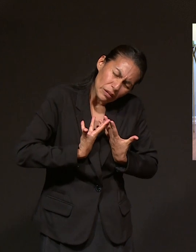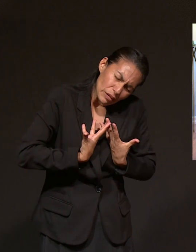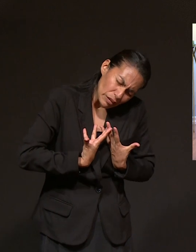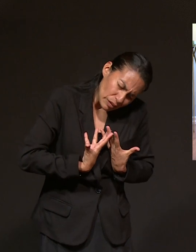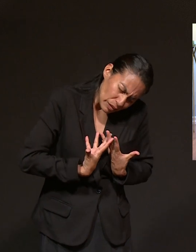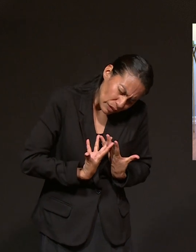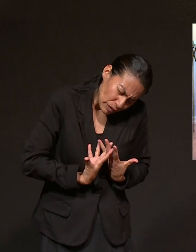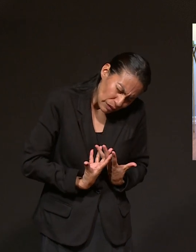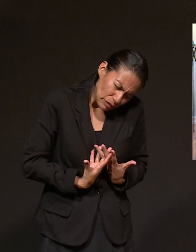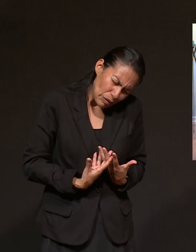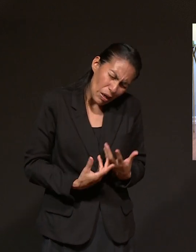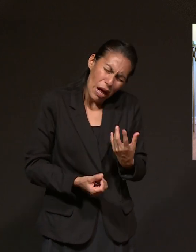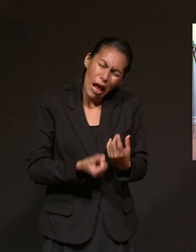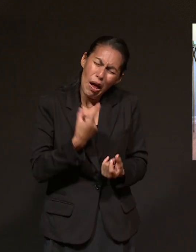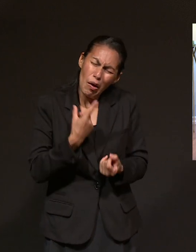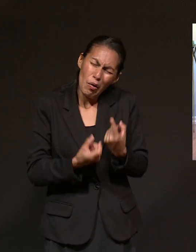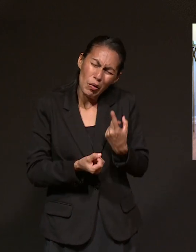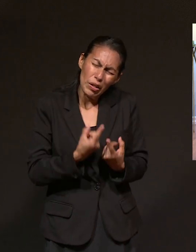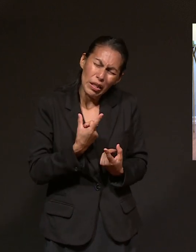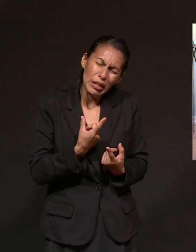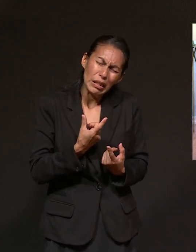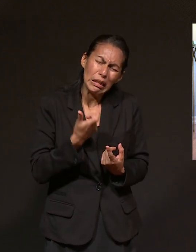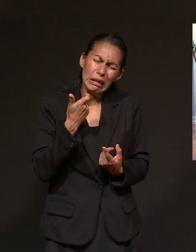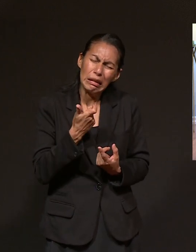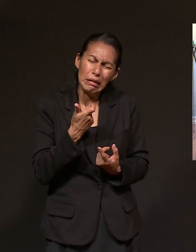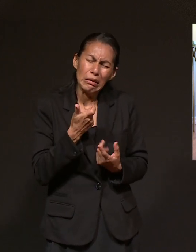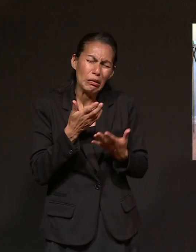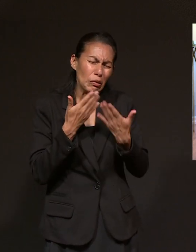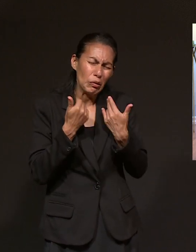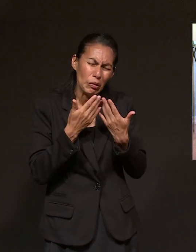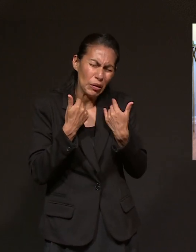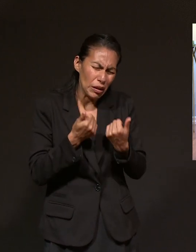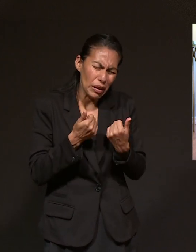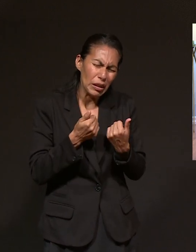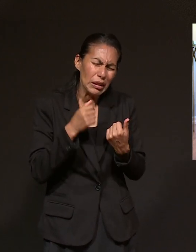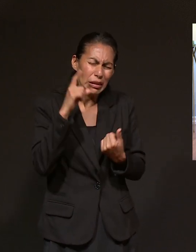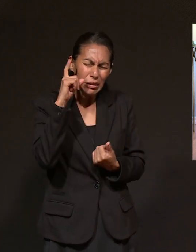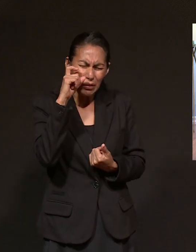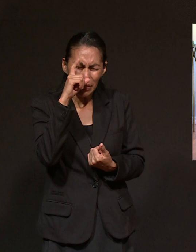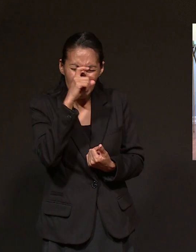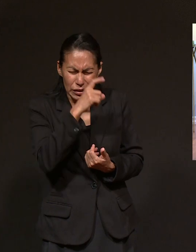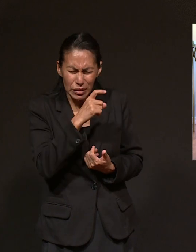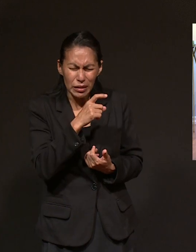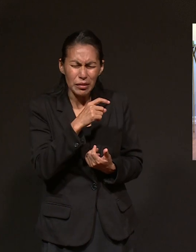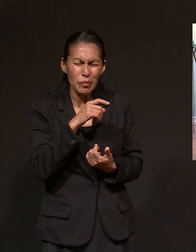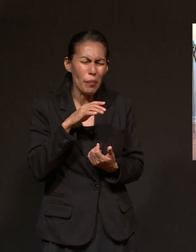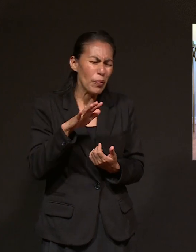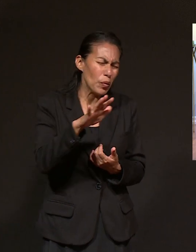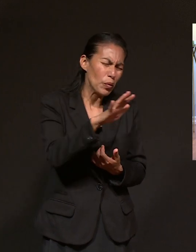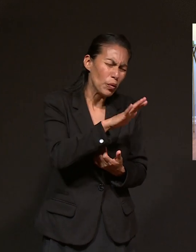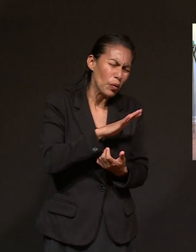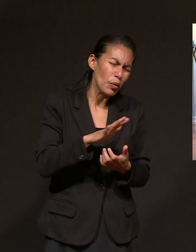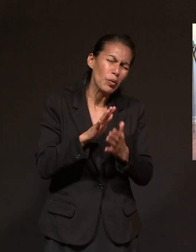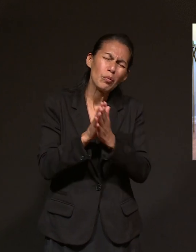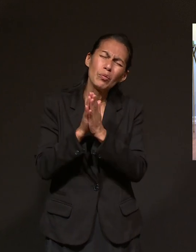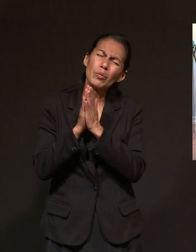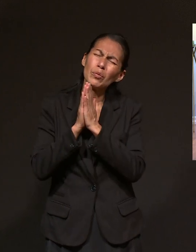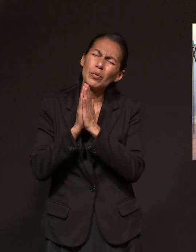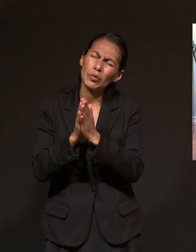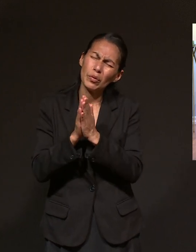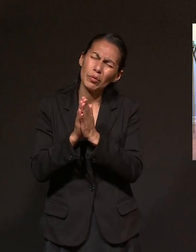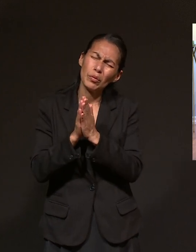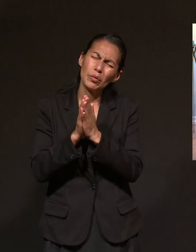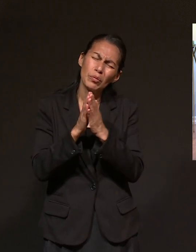Algunas otras Señor En situaciones Económicas Legales Todas ellas Señor